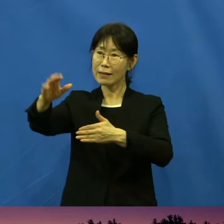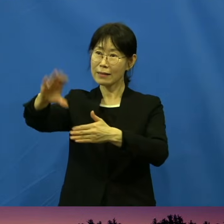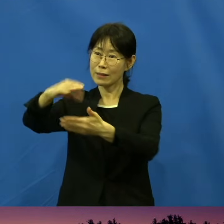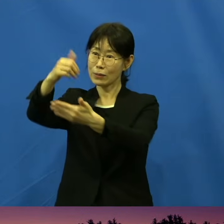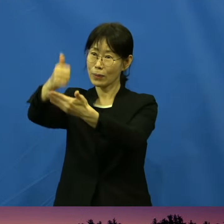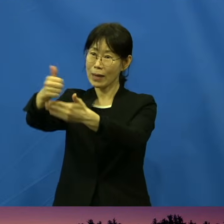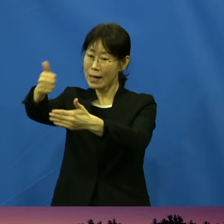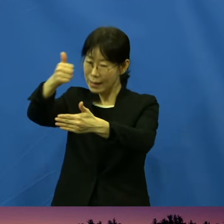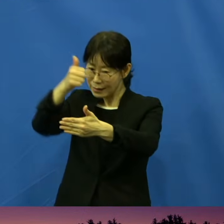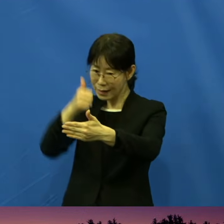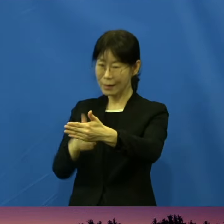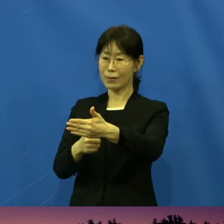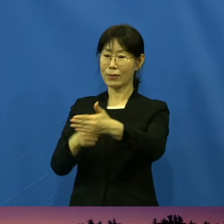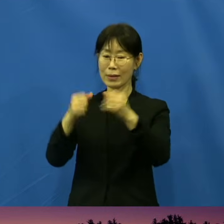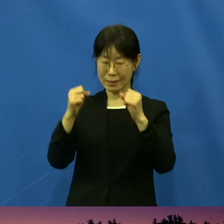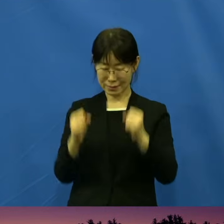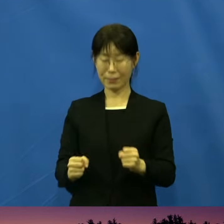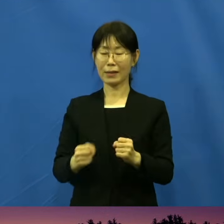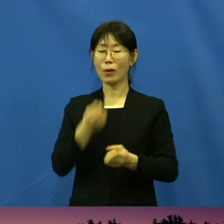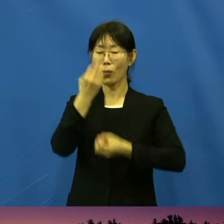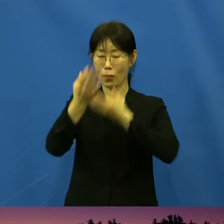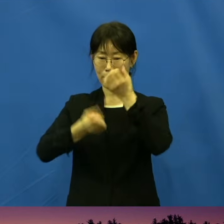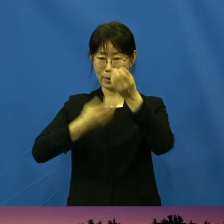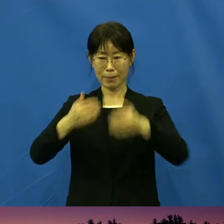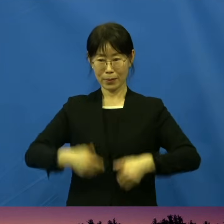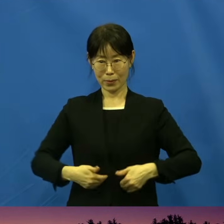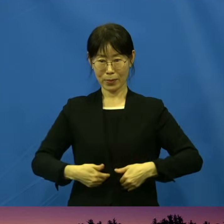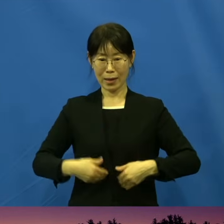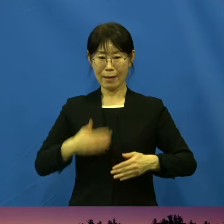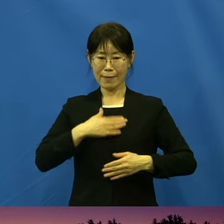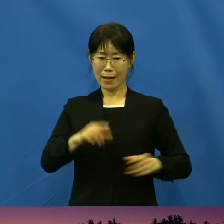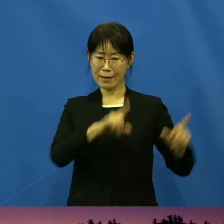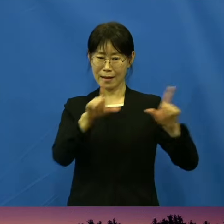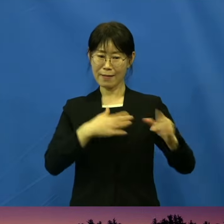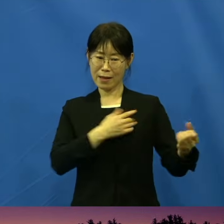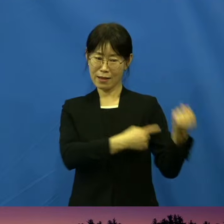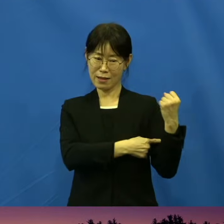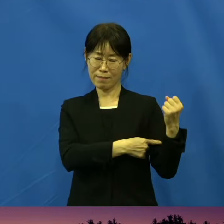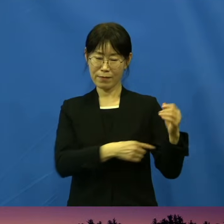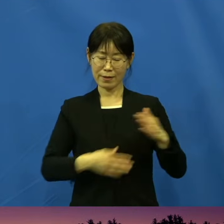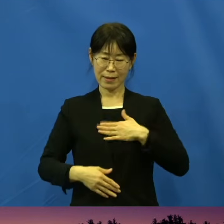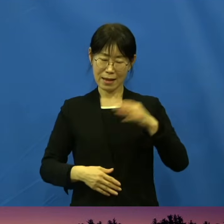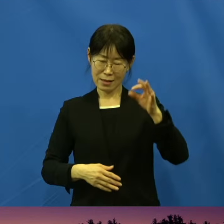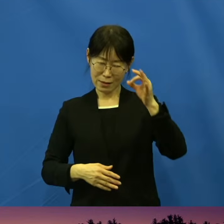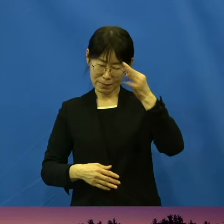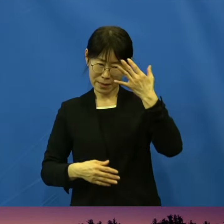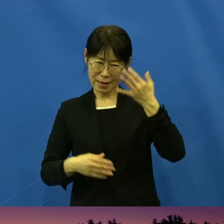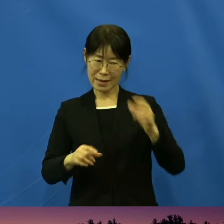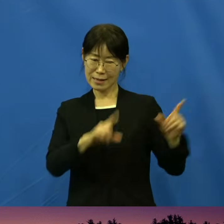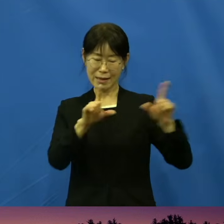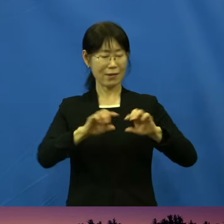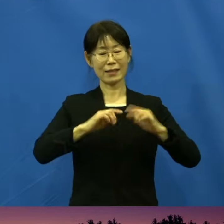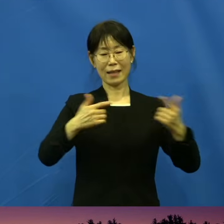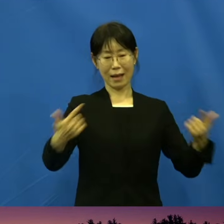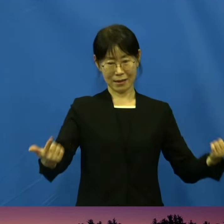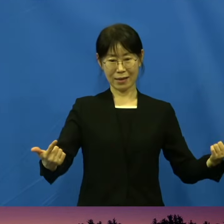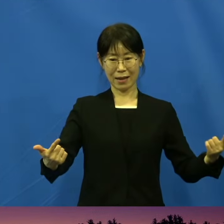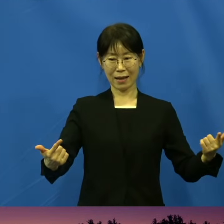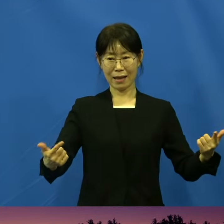이제 내가 사는 게 아닙니다. 내 에고는 죽었습니다. 옛 삶은, 내 자아는